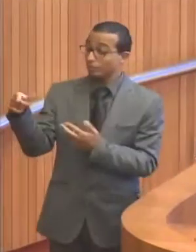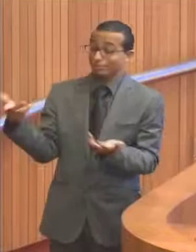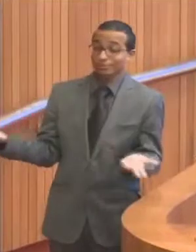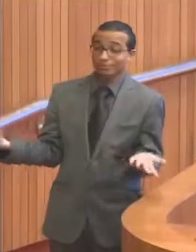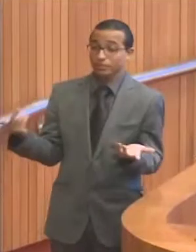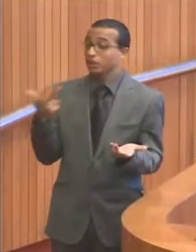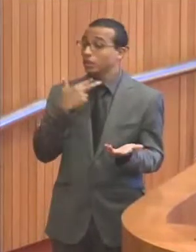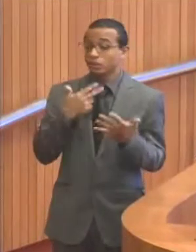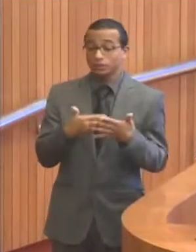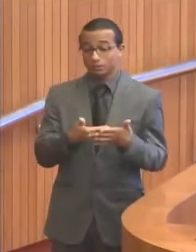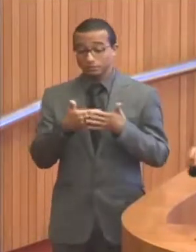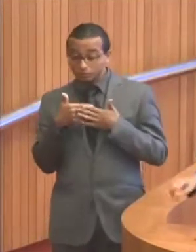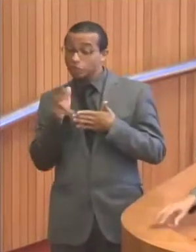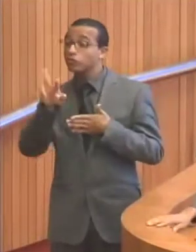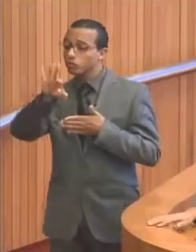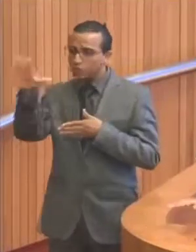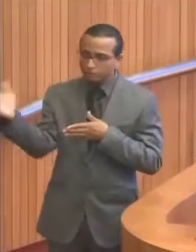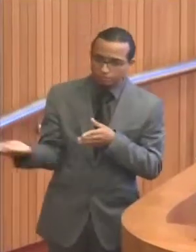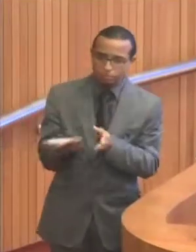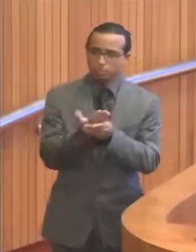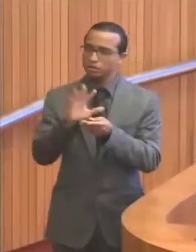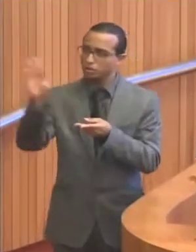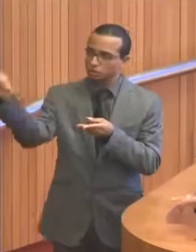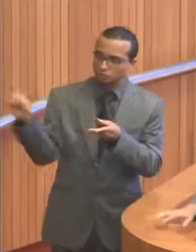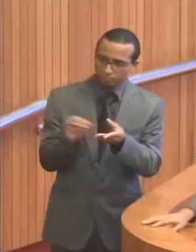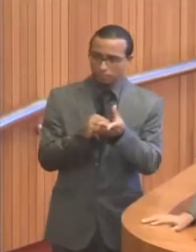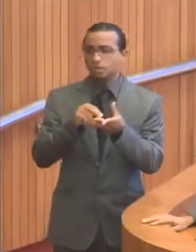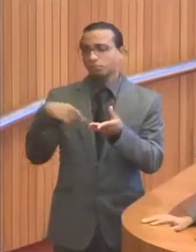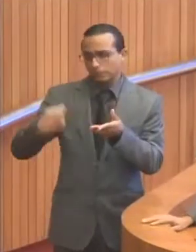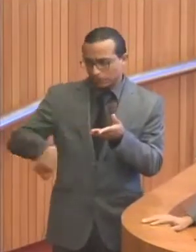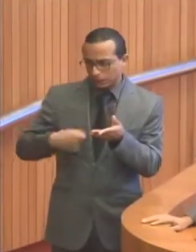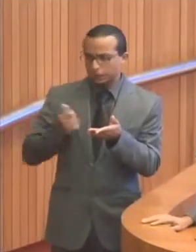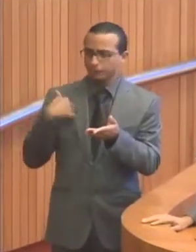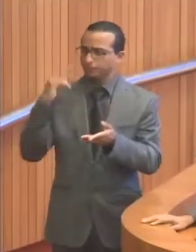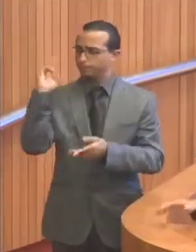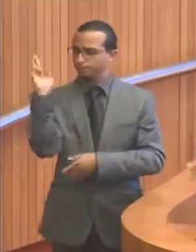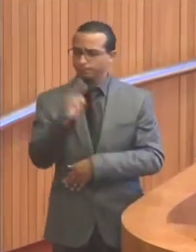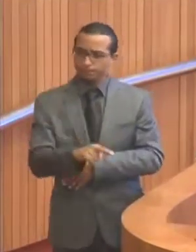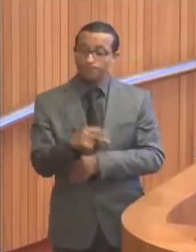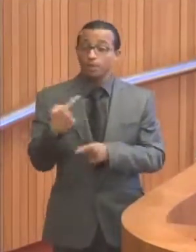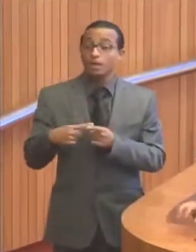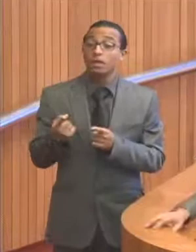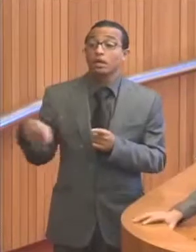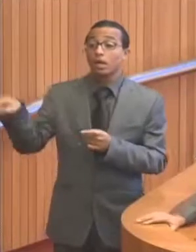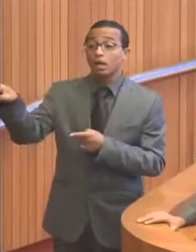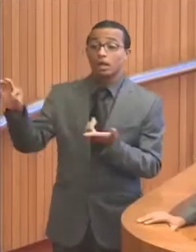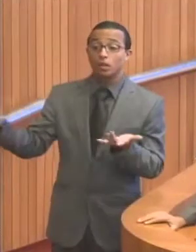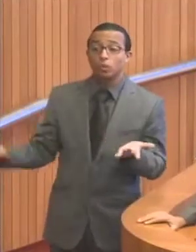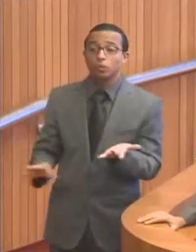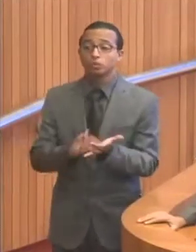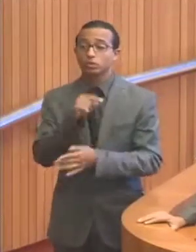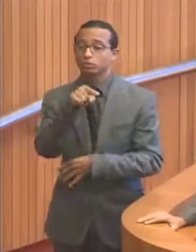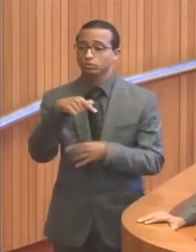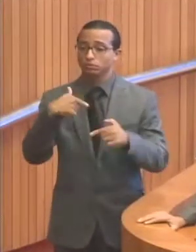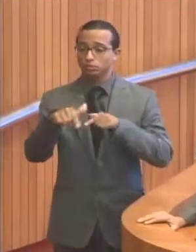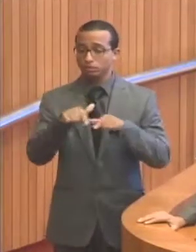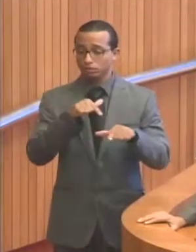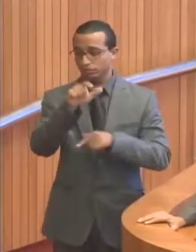se esquivar de responder no assunto. Vai ter que responder, que foi quem contratou o serviço.